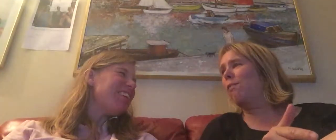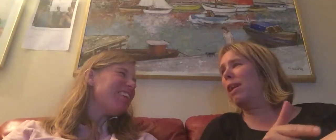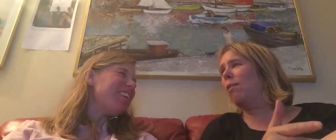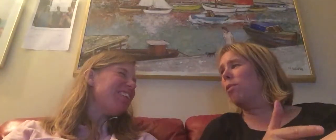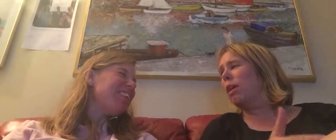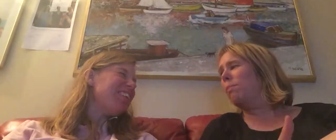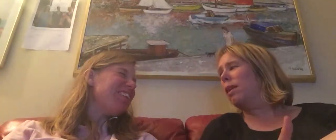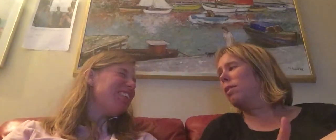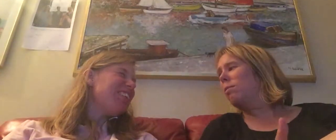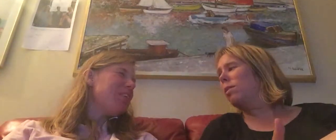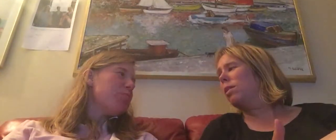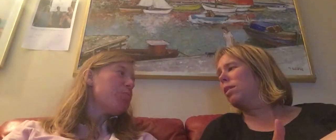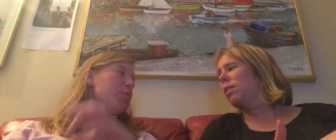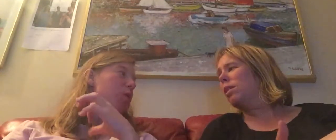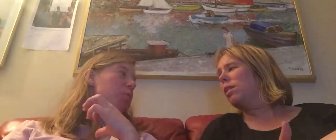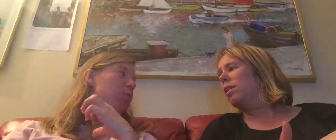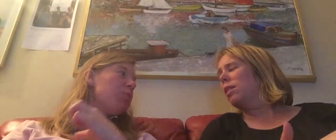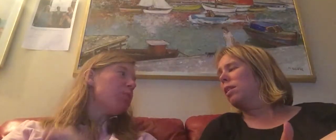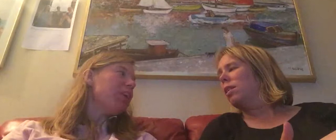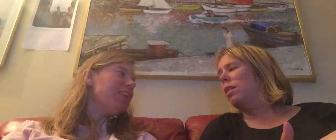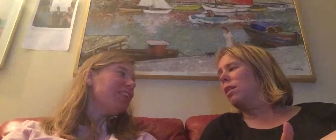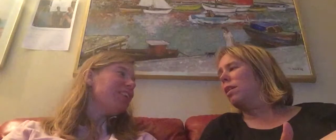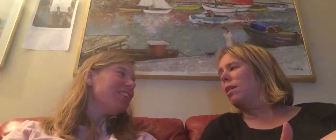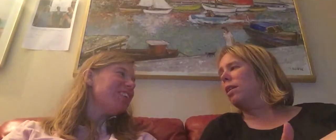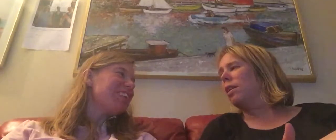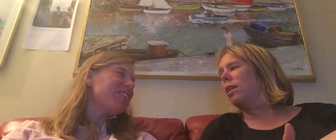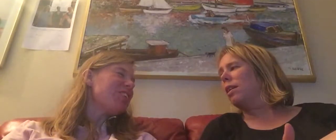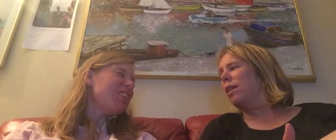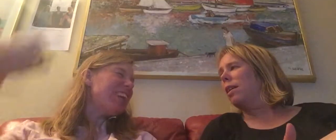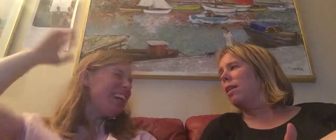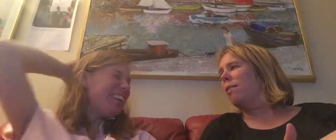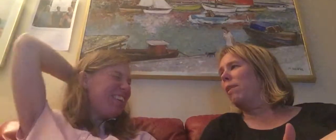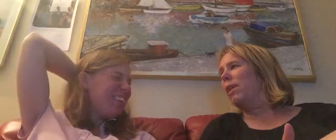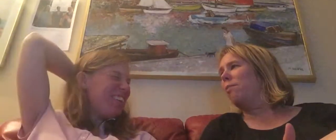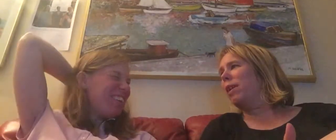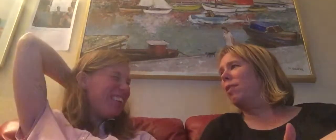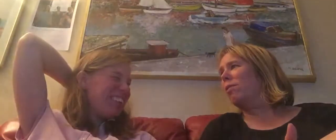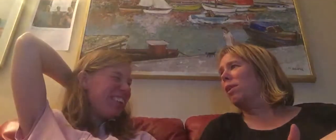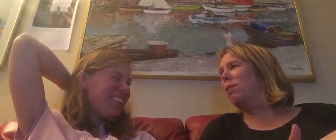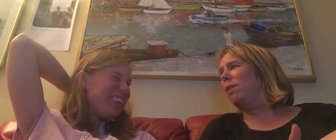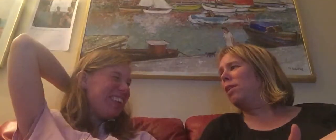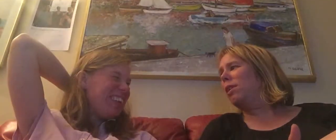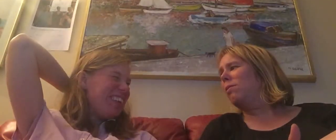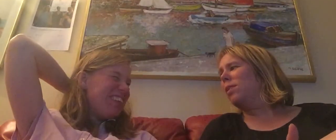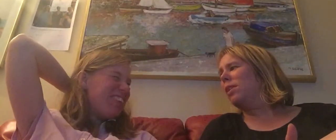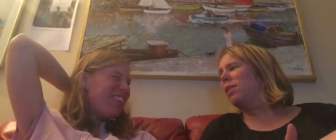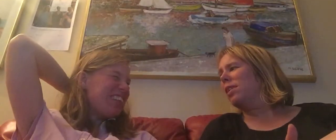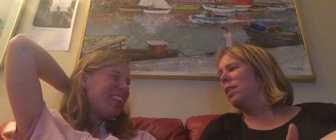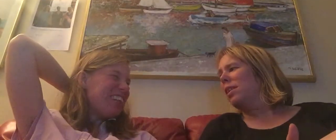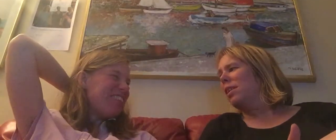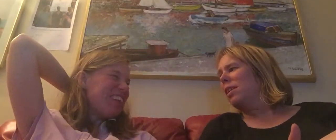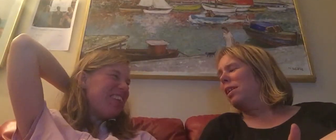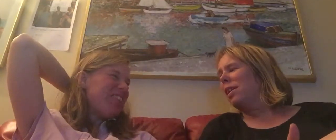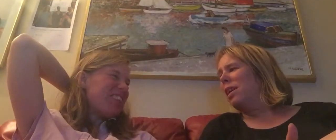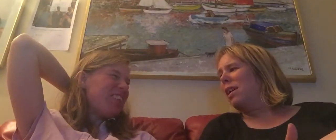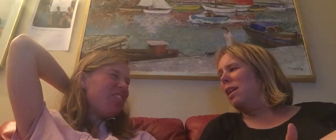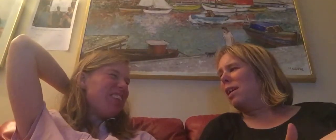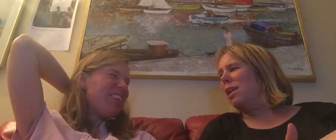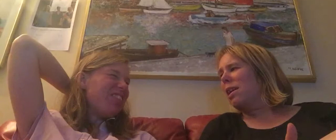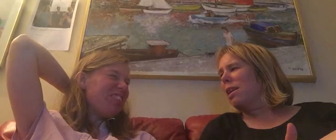Vilka Åsa menar du? Mitt jobb hon förstår idag. Ska du skriva henne? Vilka Åsa menar du? Åsa Anna, det är en personal på mitt jobb. Slut